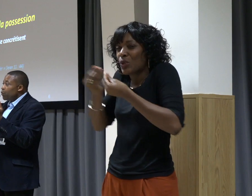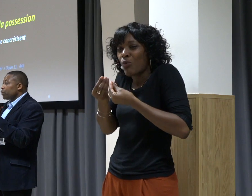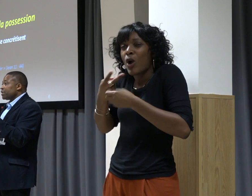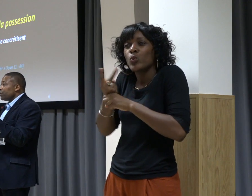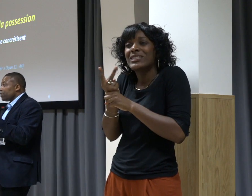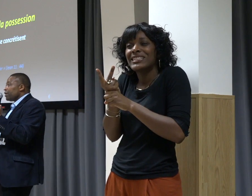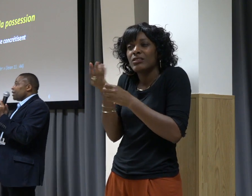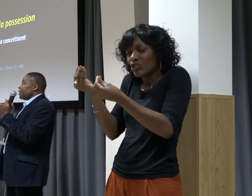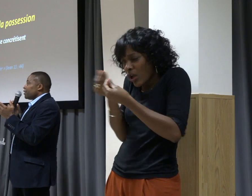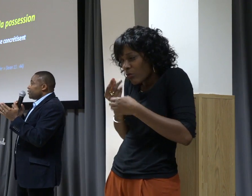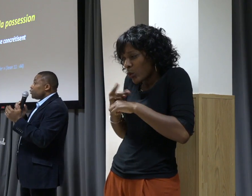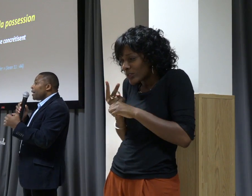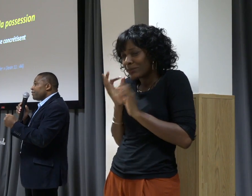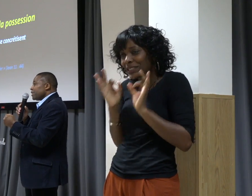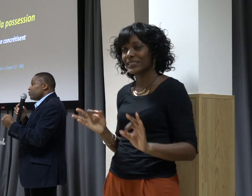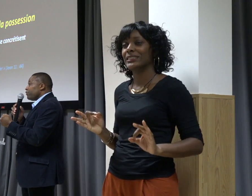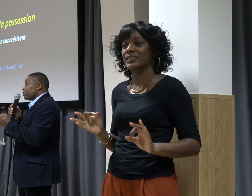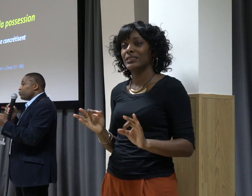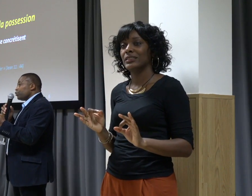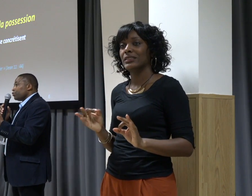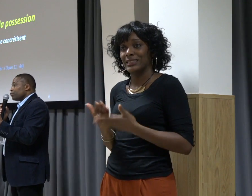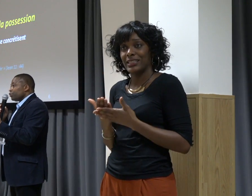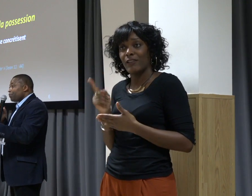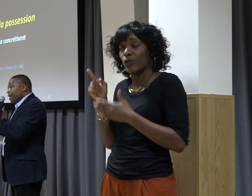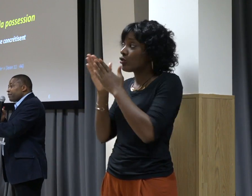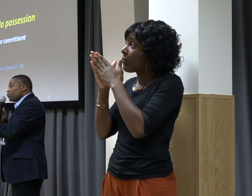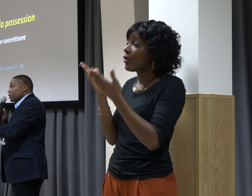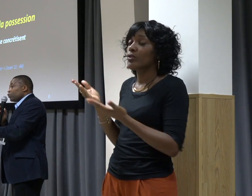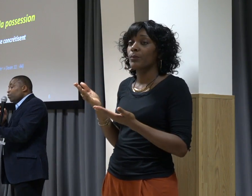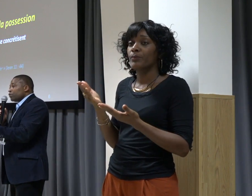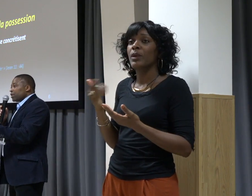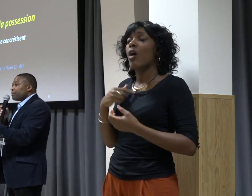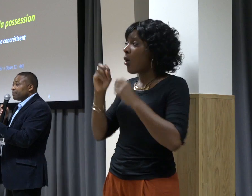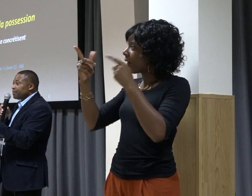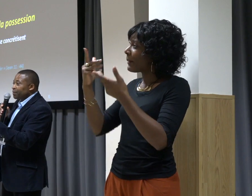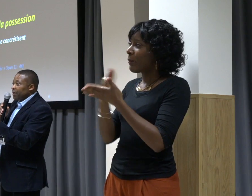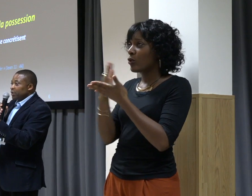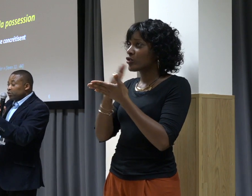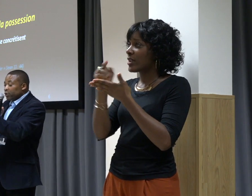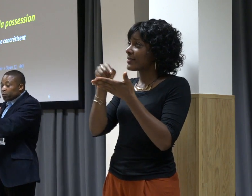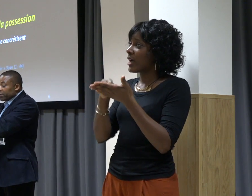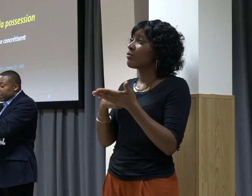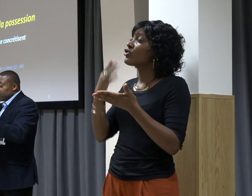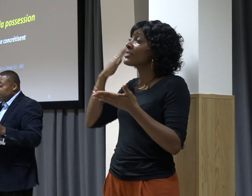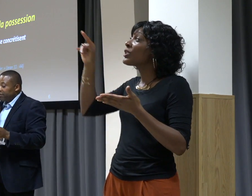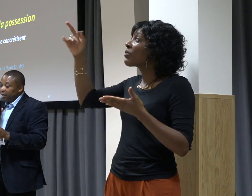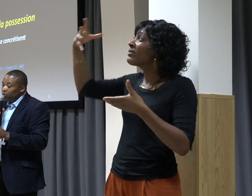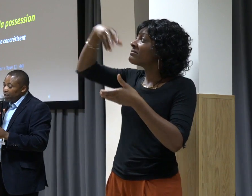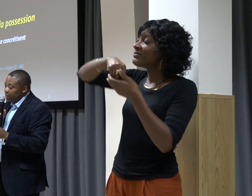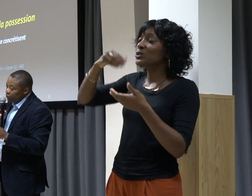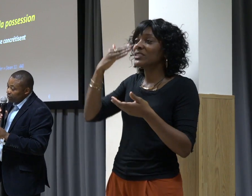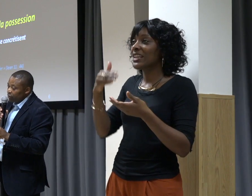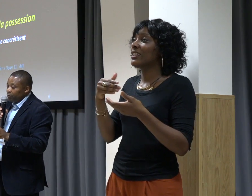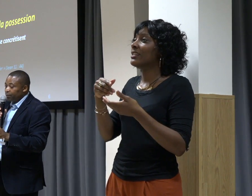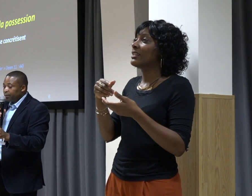Éclaire-moi pour que, Seigneur, je manifeste le fait que je pars avec toi dans ce projet. Parce que je sais que plus tard, c'est toi qui vas débloquer